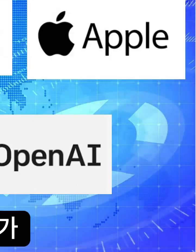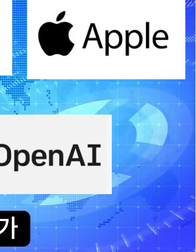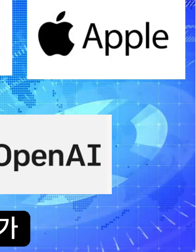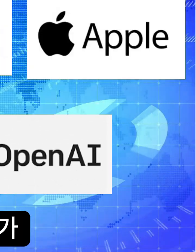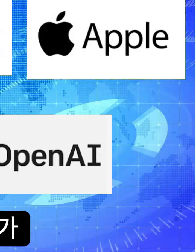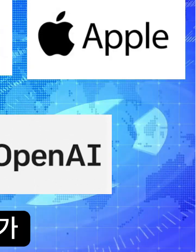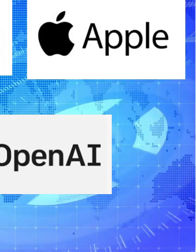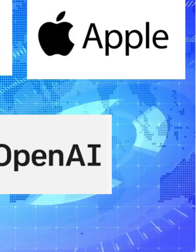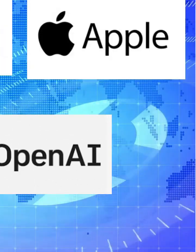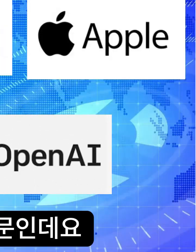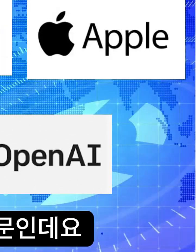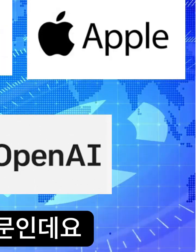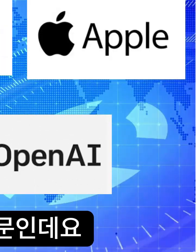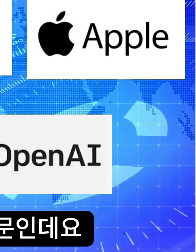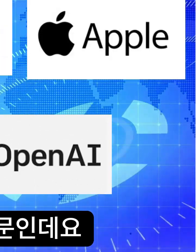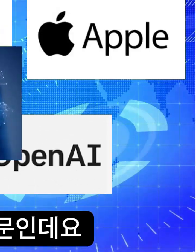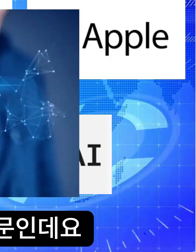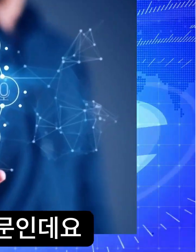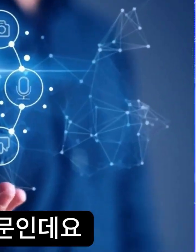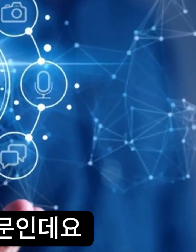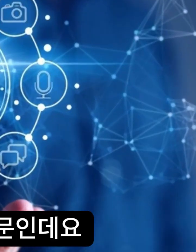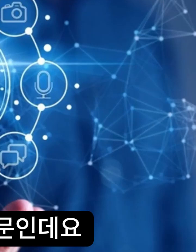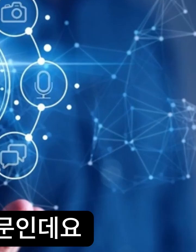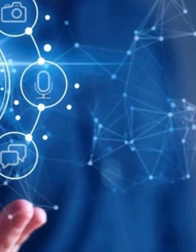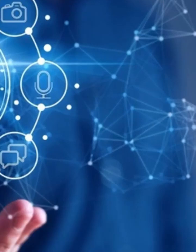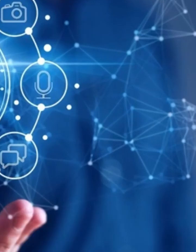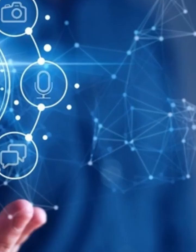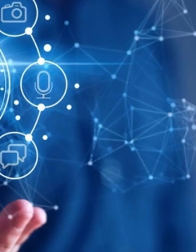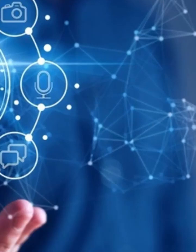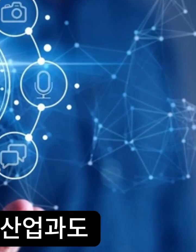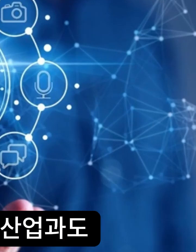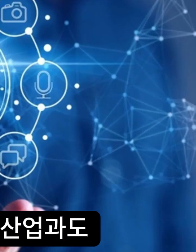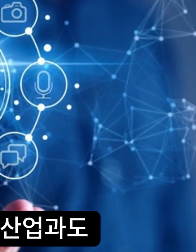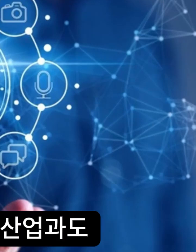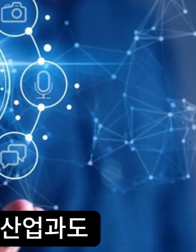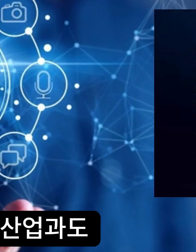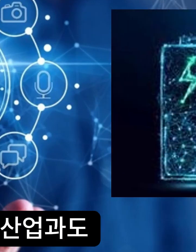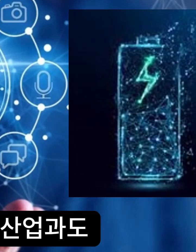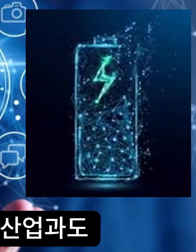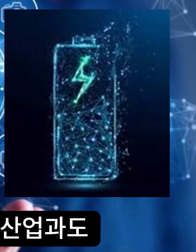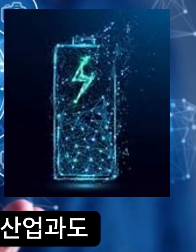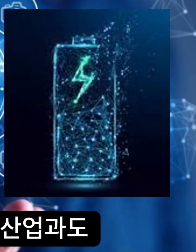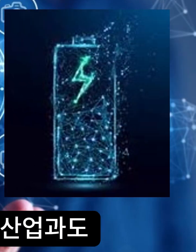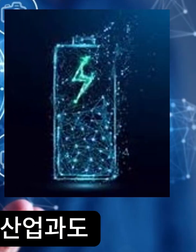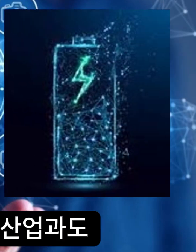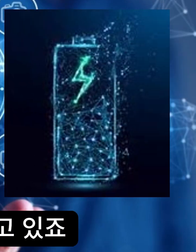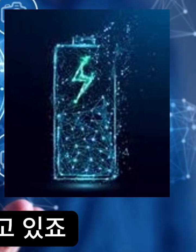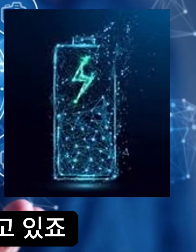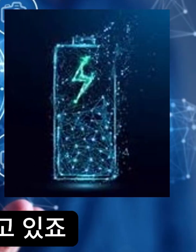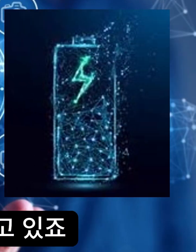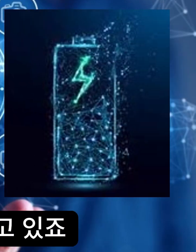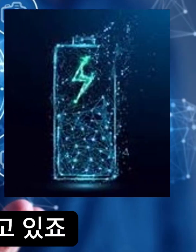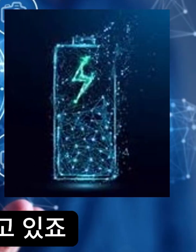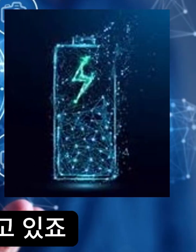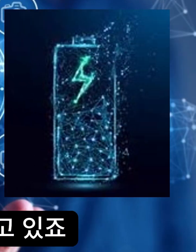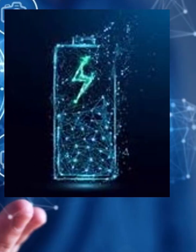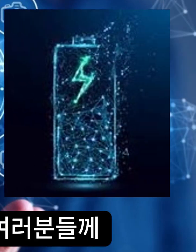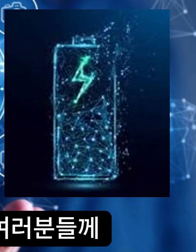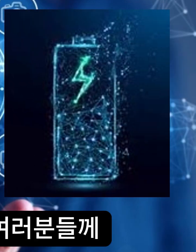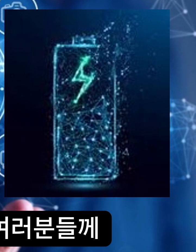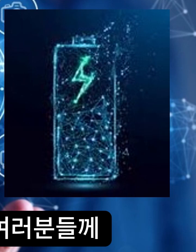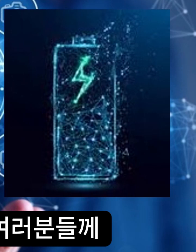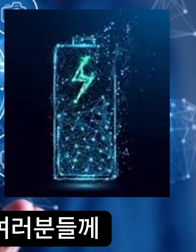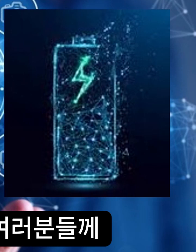기업들이 잘 나가는 이유가 바로 이 AI와 관련이 있기 때문인데요. AI는 반도체, 배터리와 같은 산업과도 밀접하게 관련을 짓고